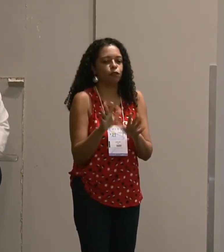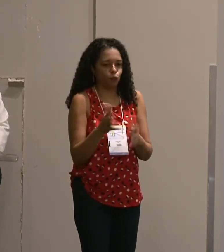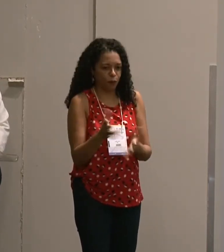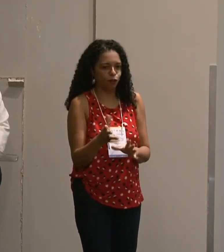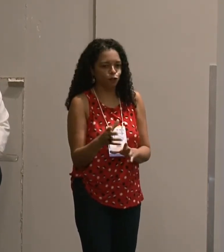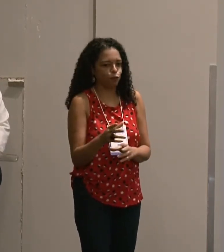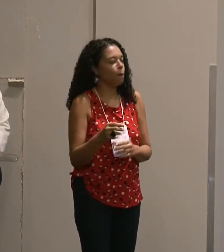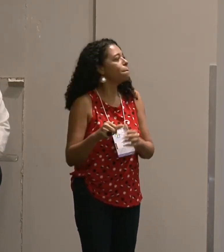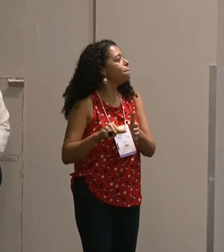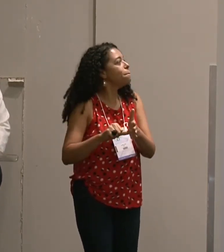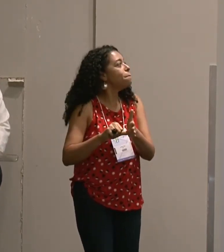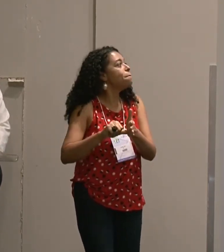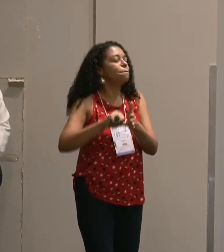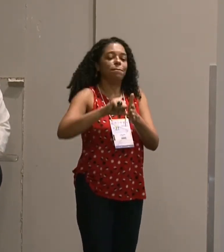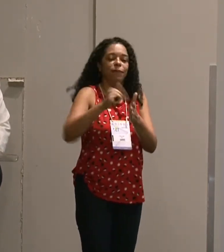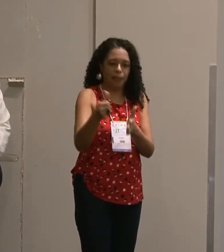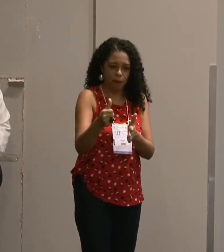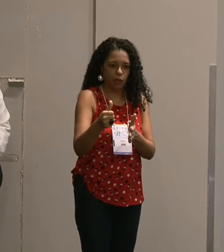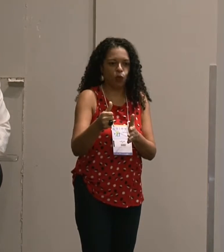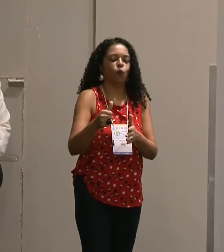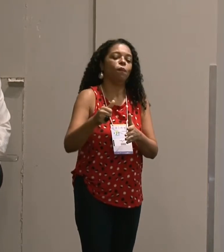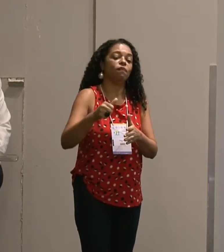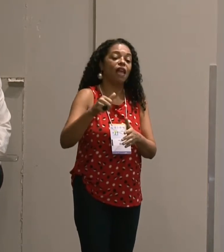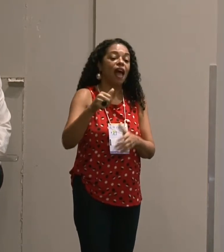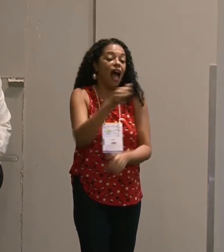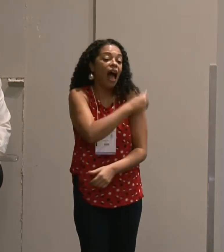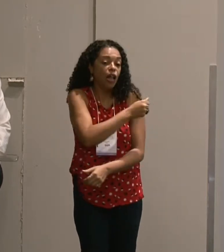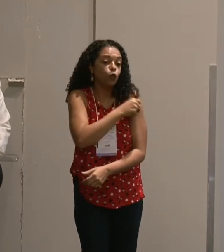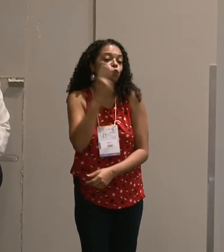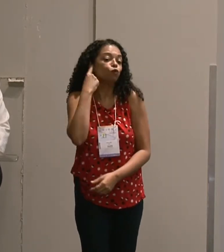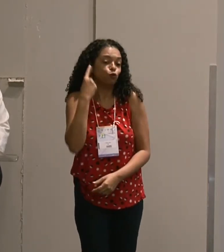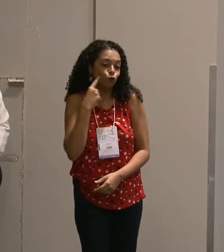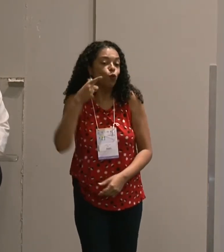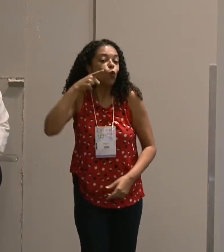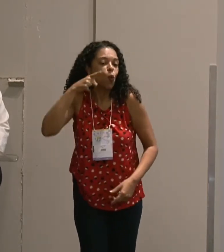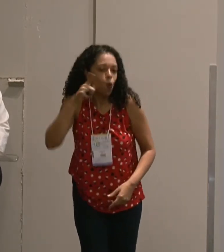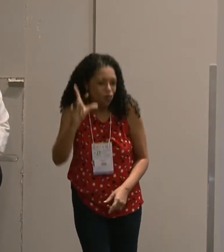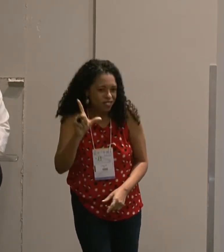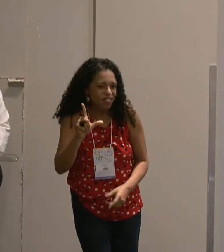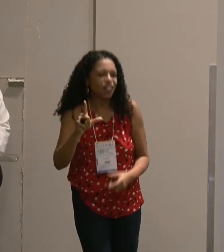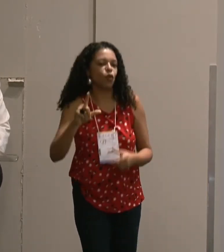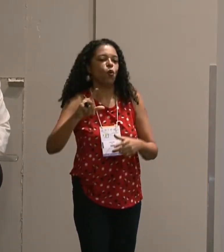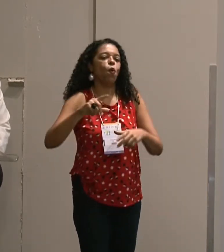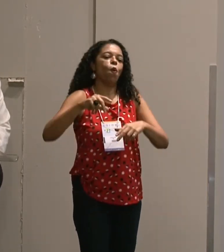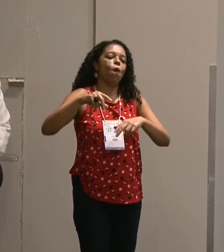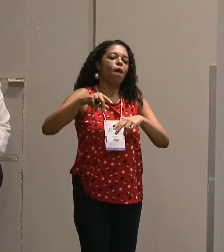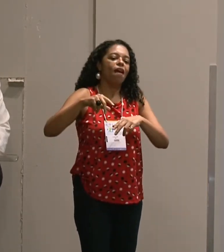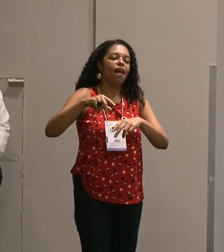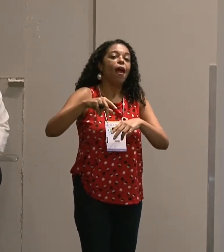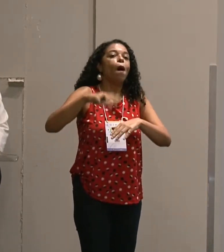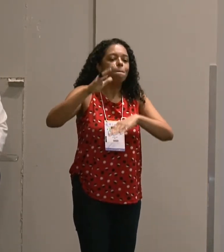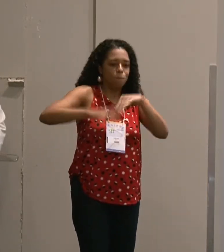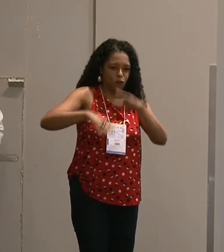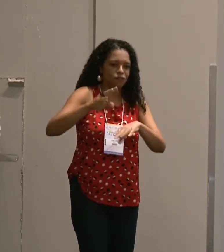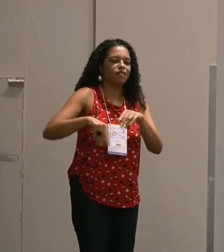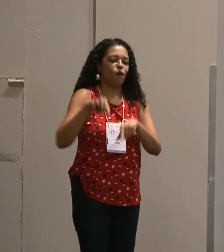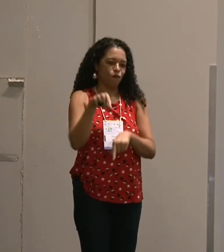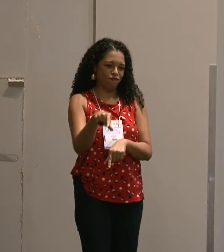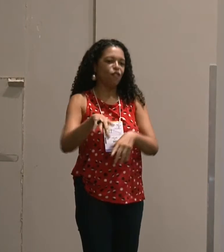e nós apresentamos esses resultados o primeiro alunos surdos que conseguiram ser